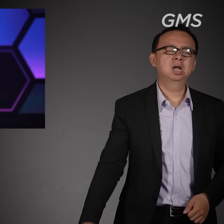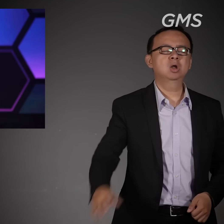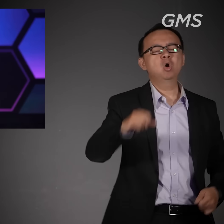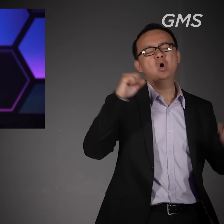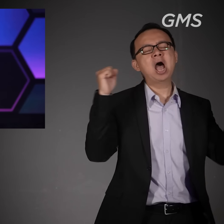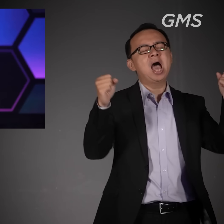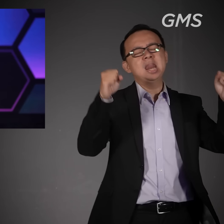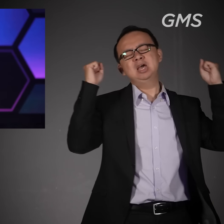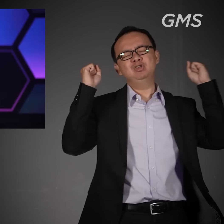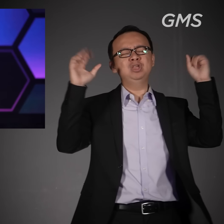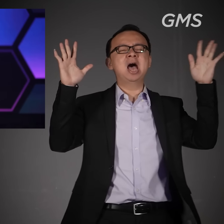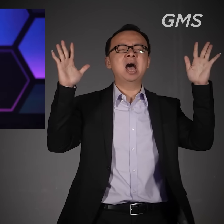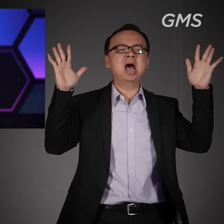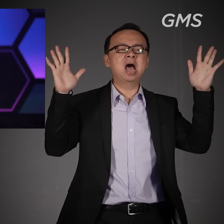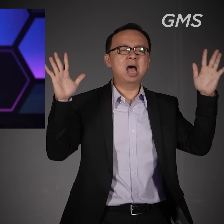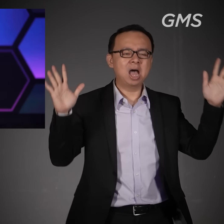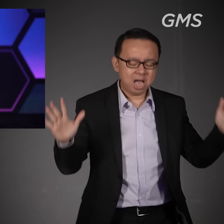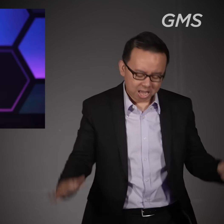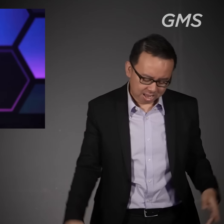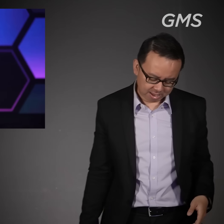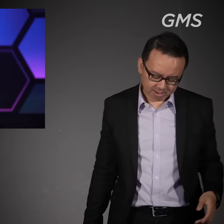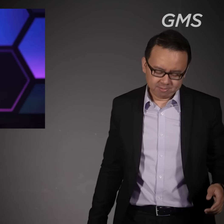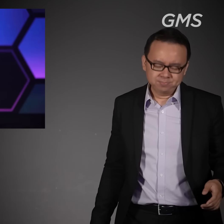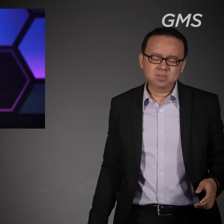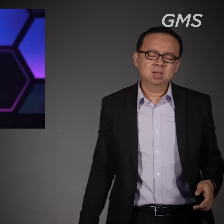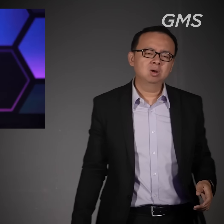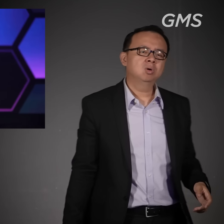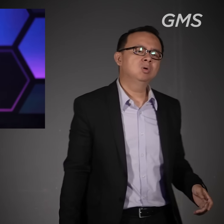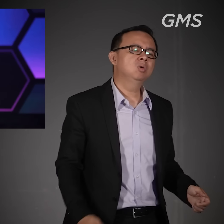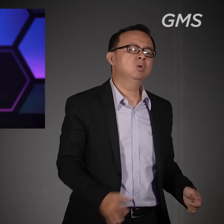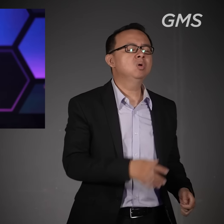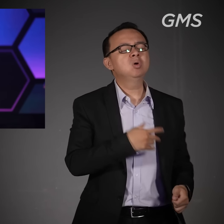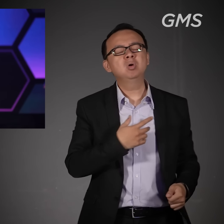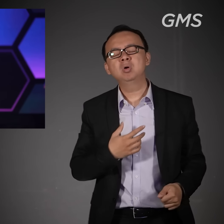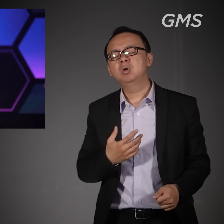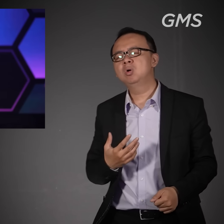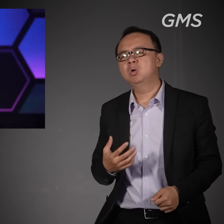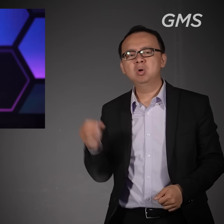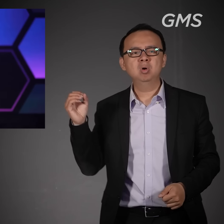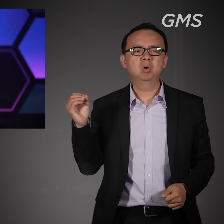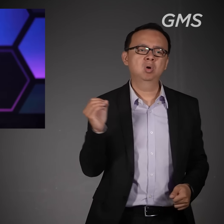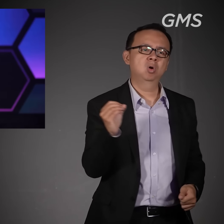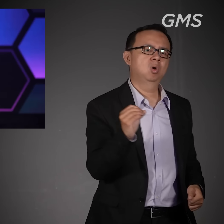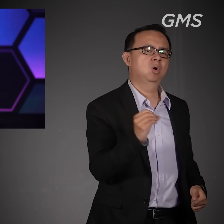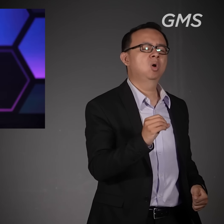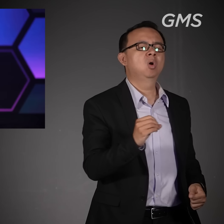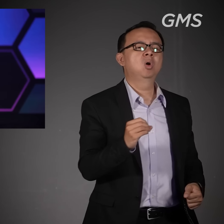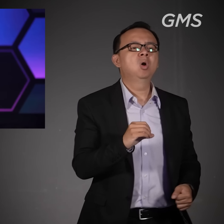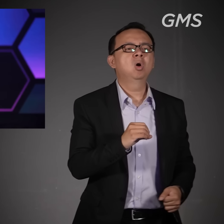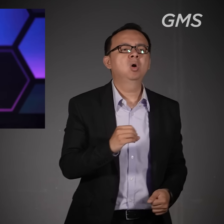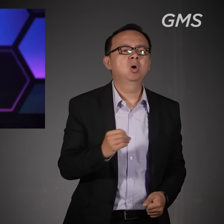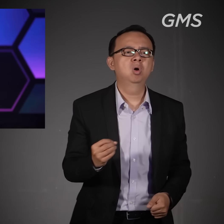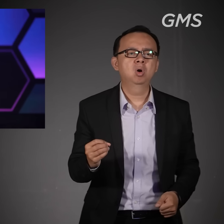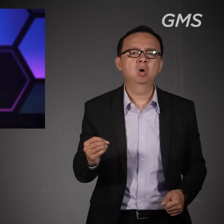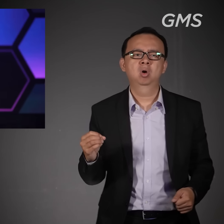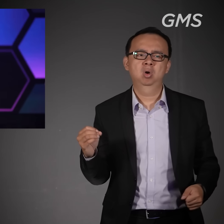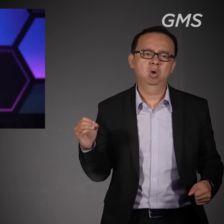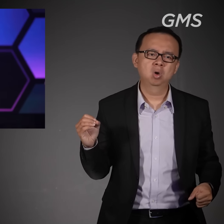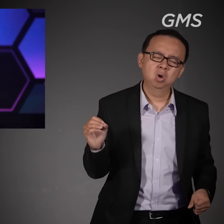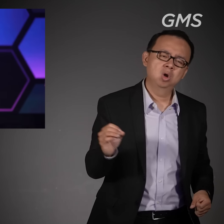For you are awesome in this place. You are awesome in this place, mighty God. Oh Tuhan